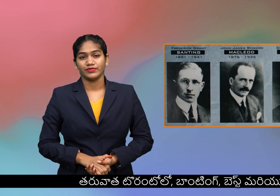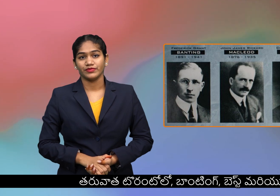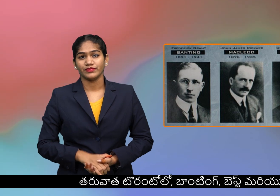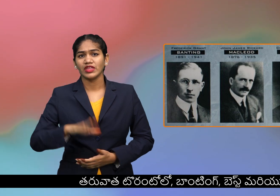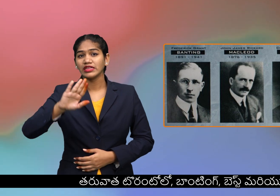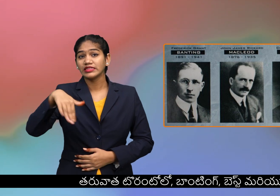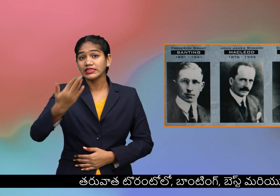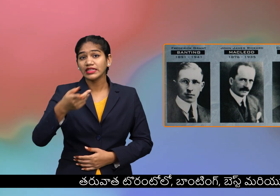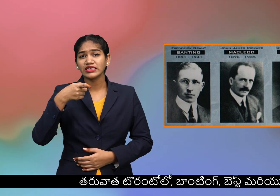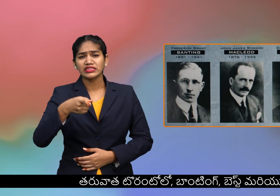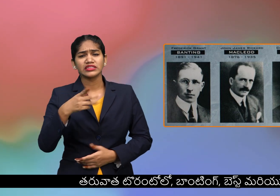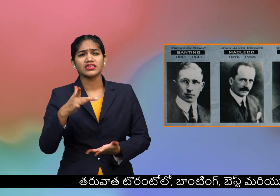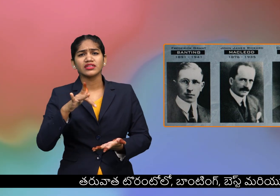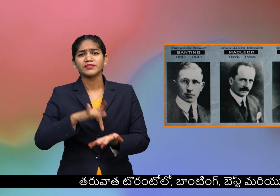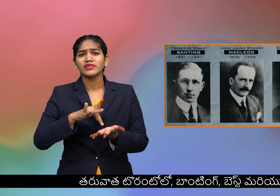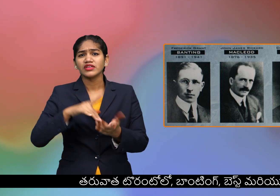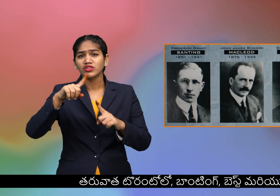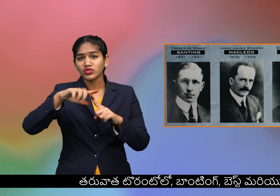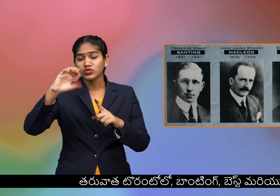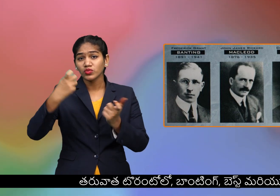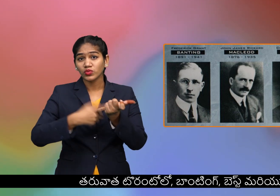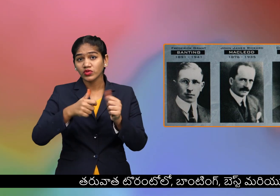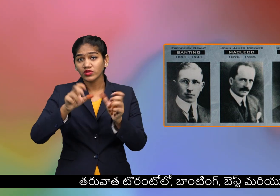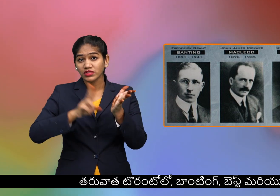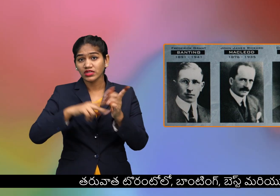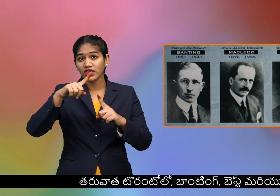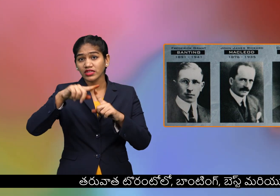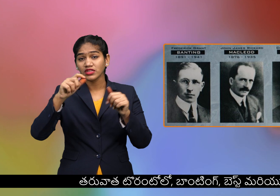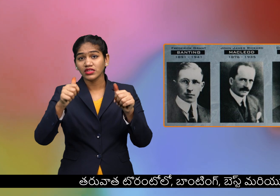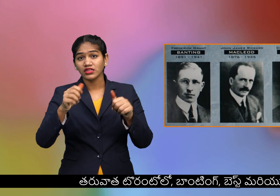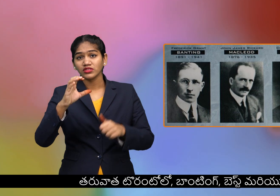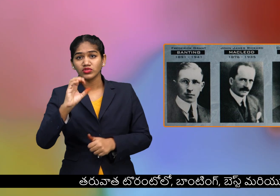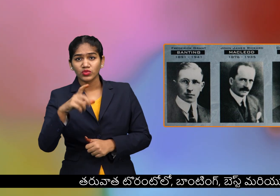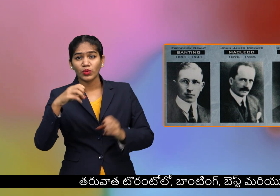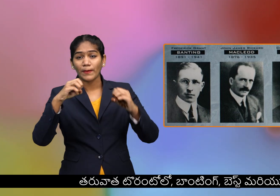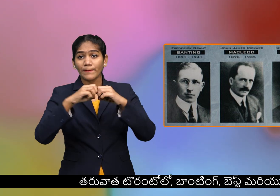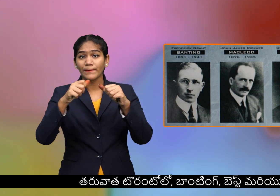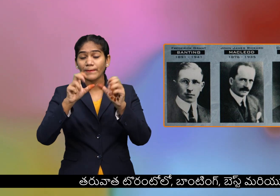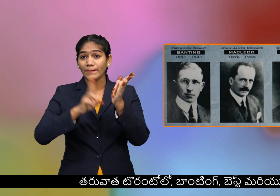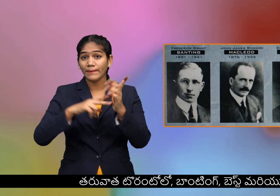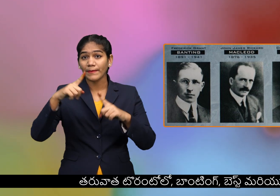తరువాత టొరంటోలో బాంటింగ్, బెస్ట్ మరియు మాక్లీడ్